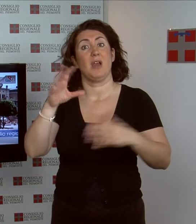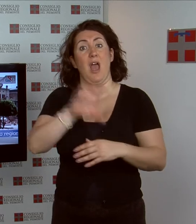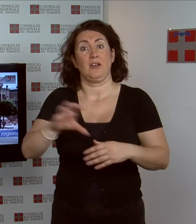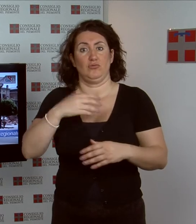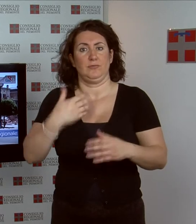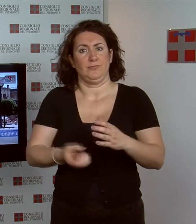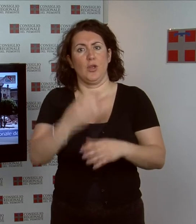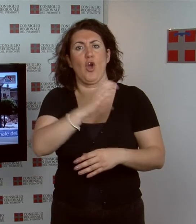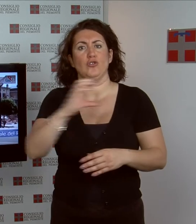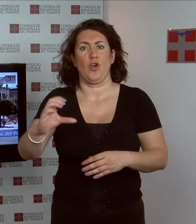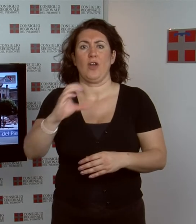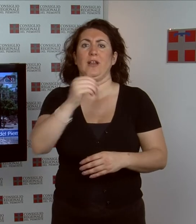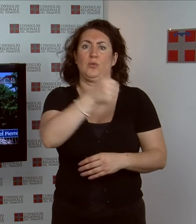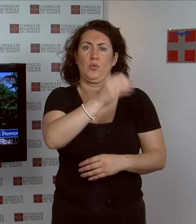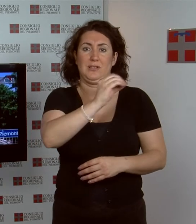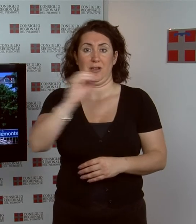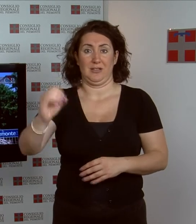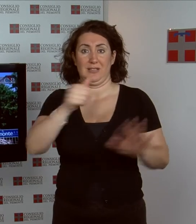numero